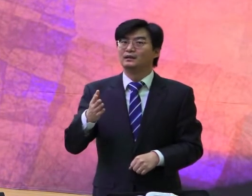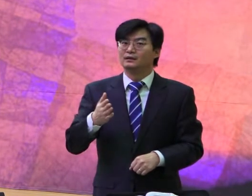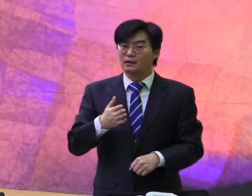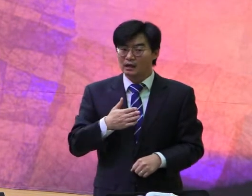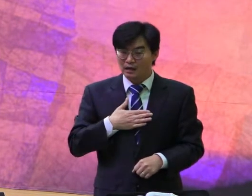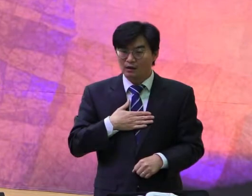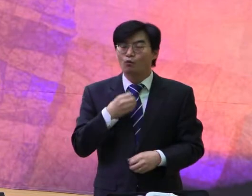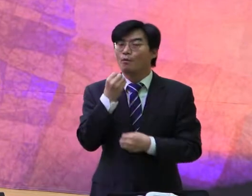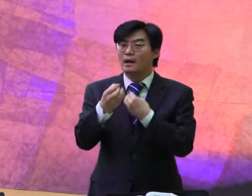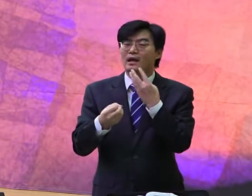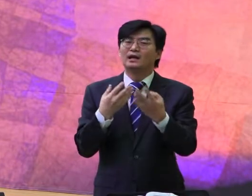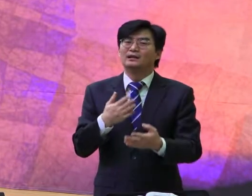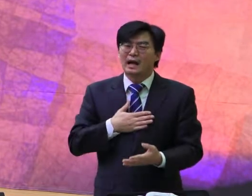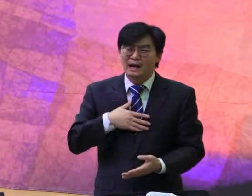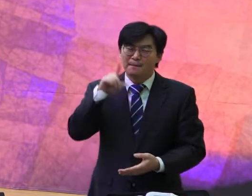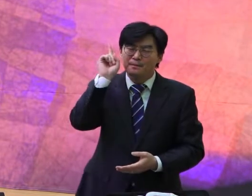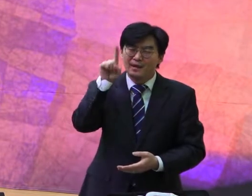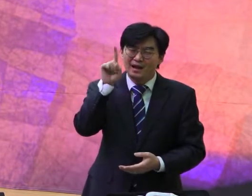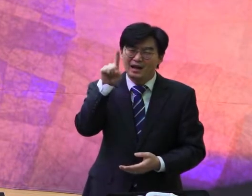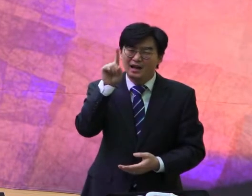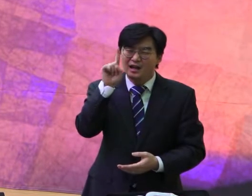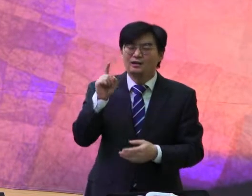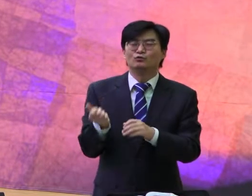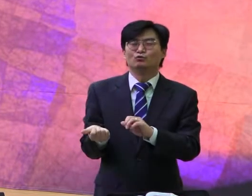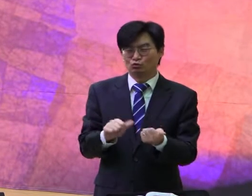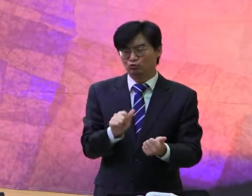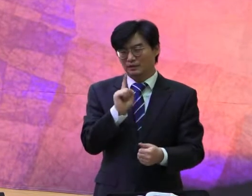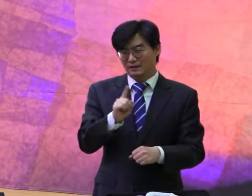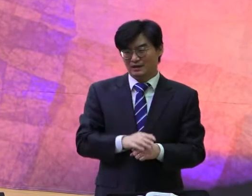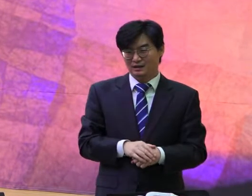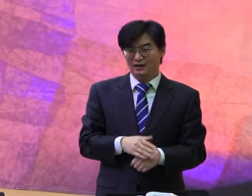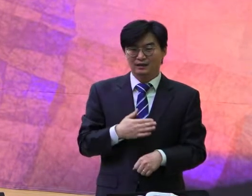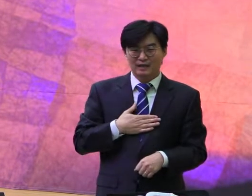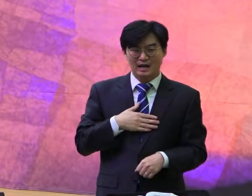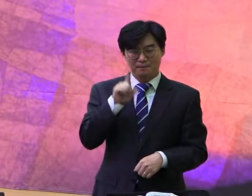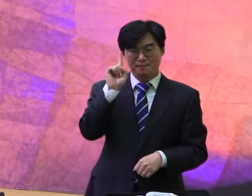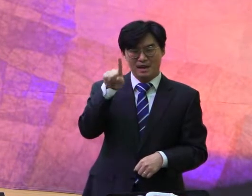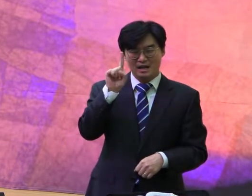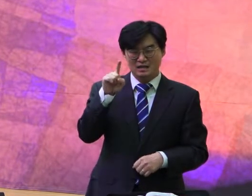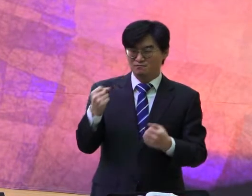했습니까? 죽노라. 난 날마다 산다. 이게 아니라 나는